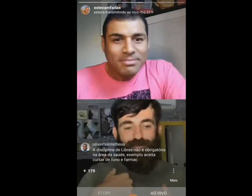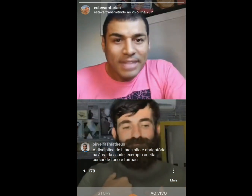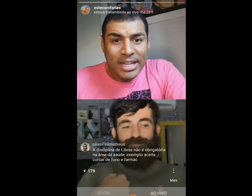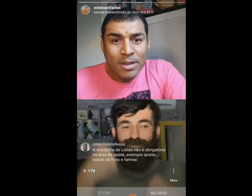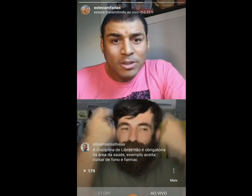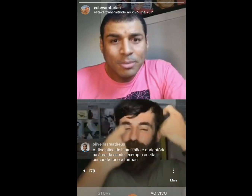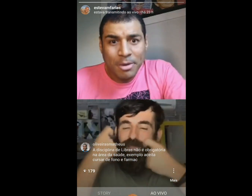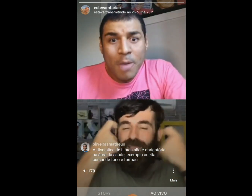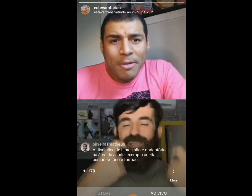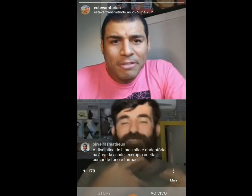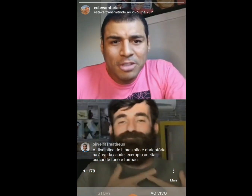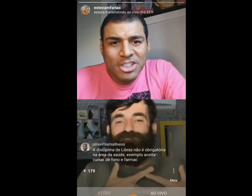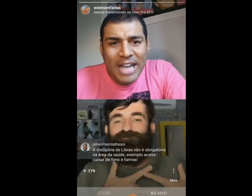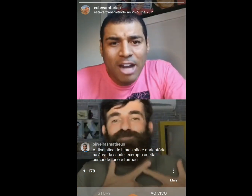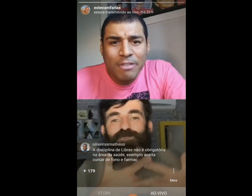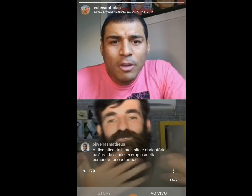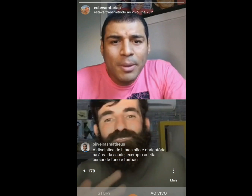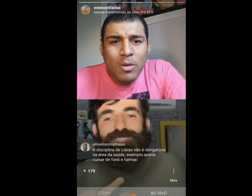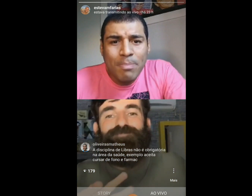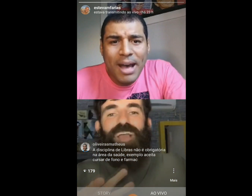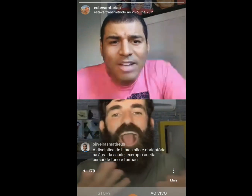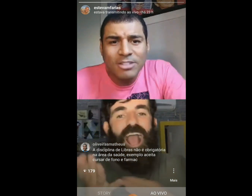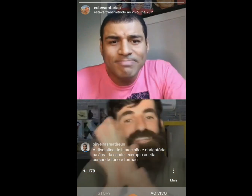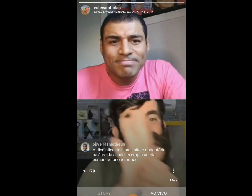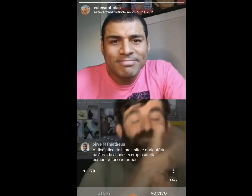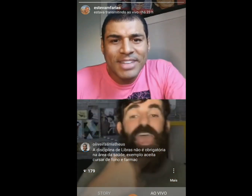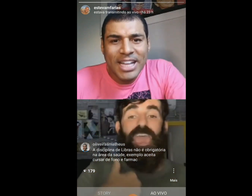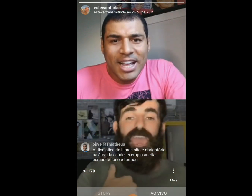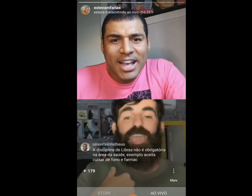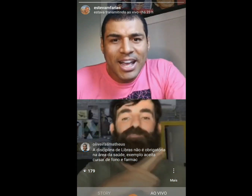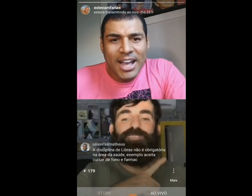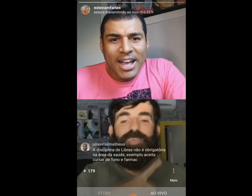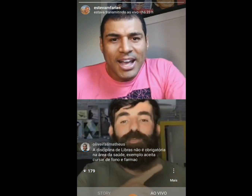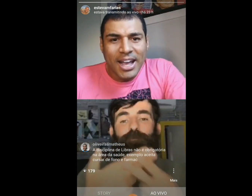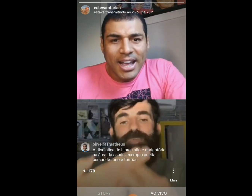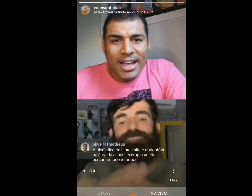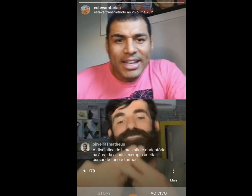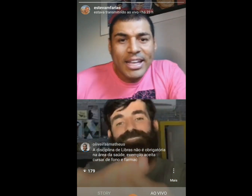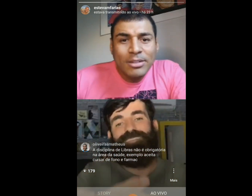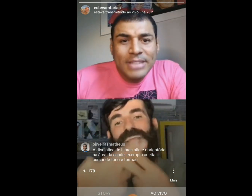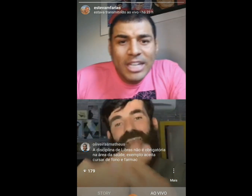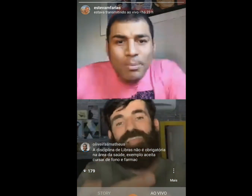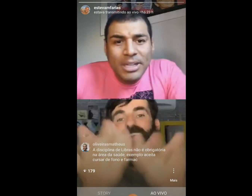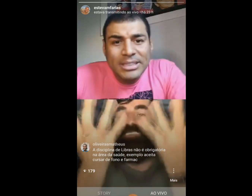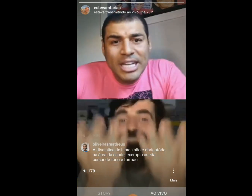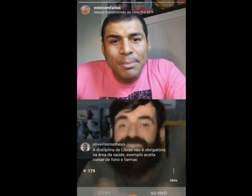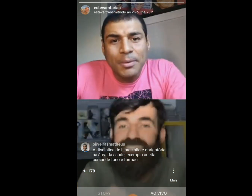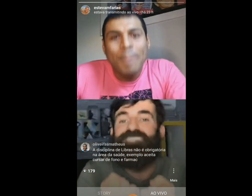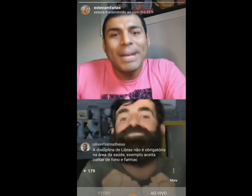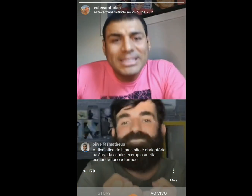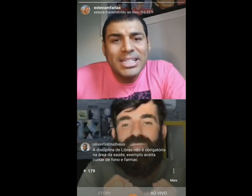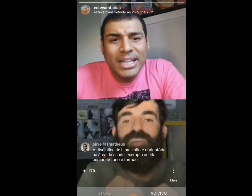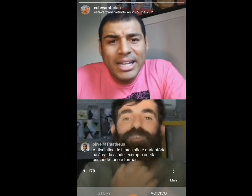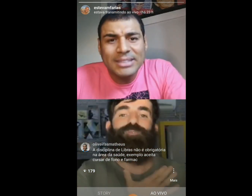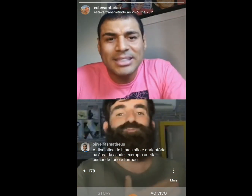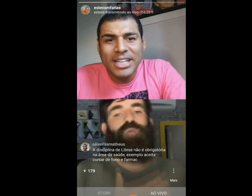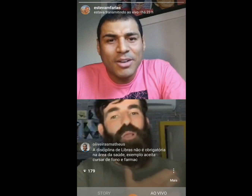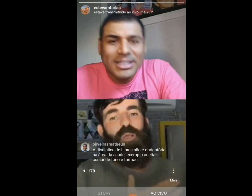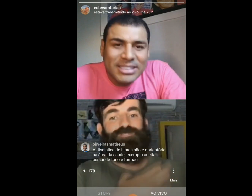Tiago, eu me preocupo muito e me voluntario também para ajudar. Eu tenho paciência para isso. Eu aceito,